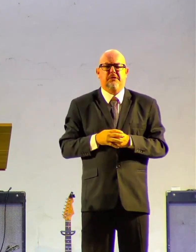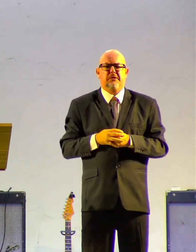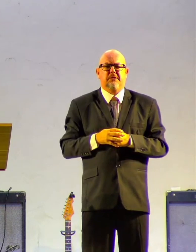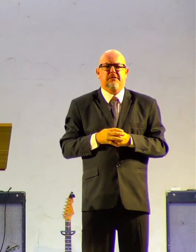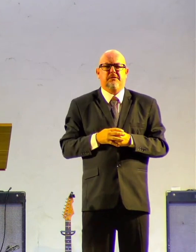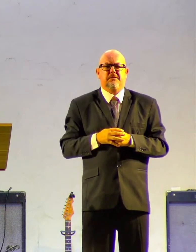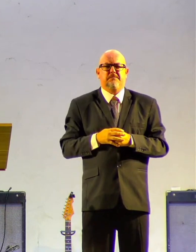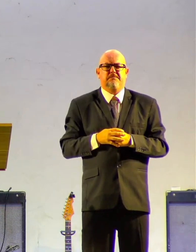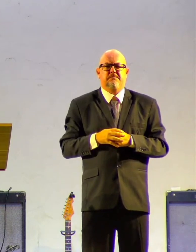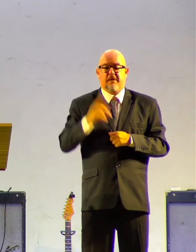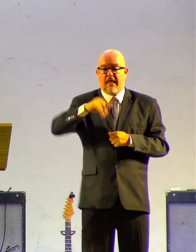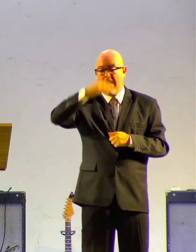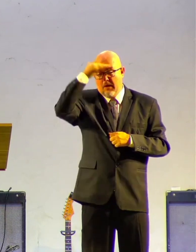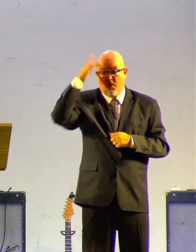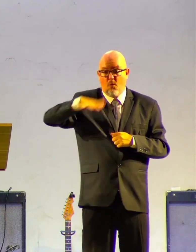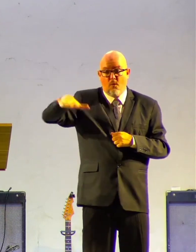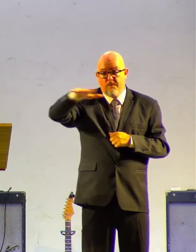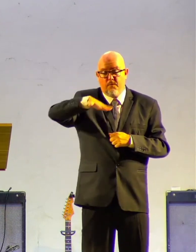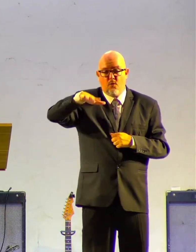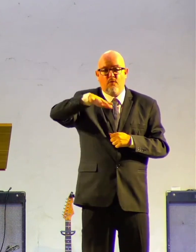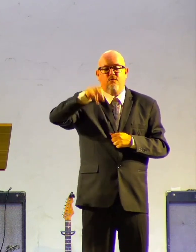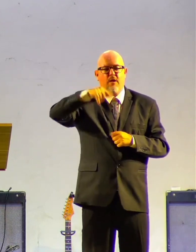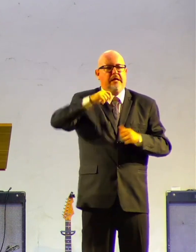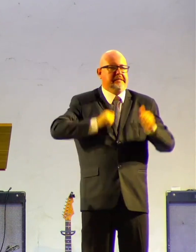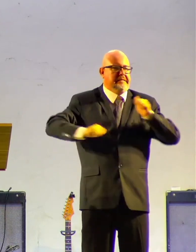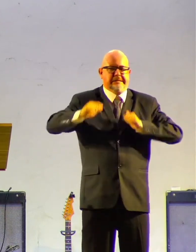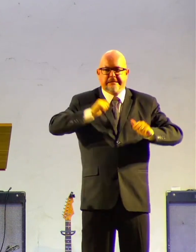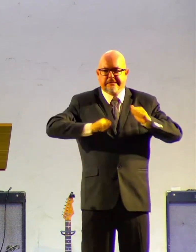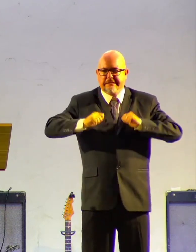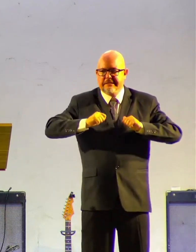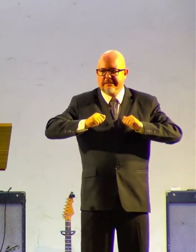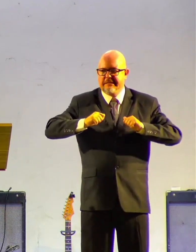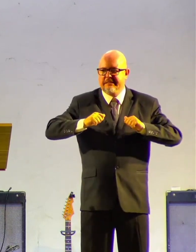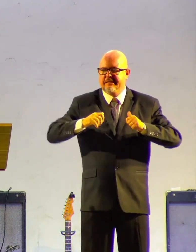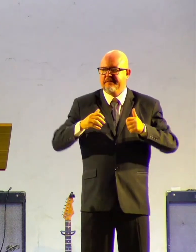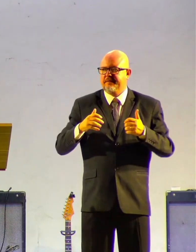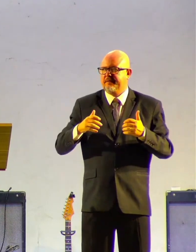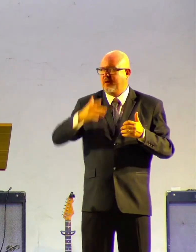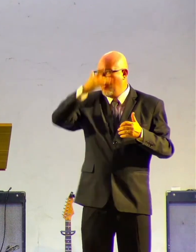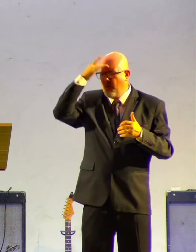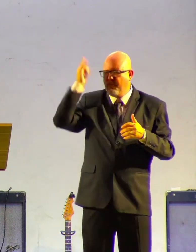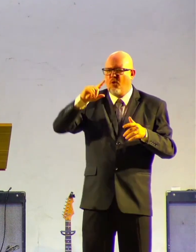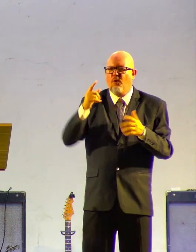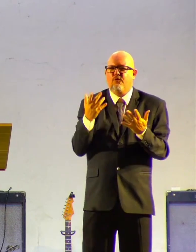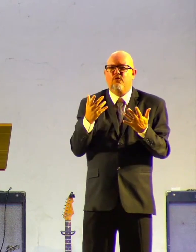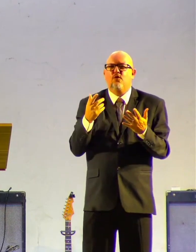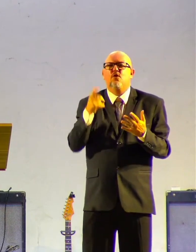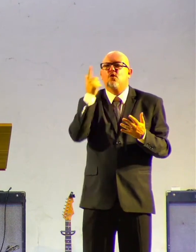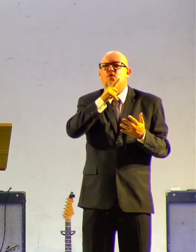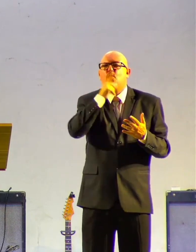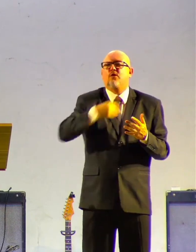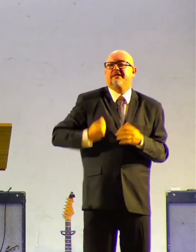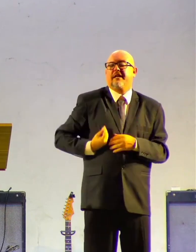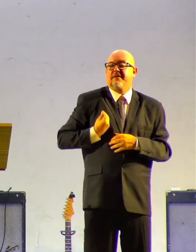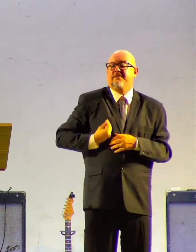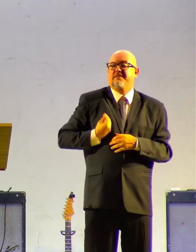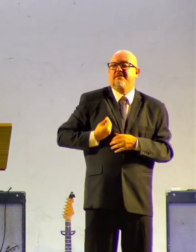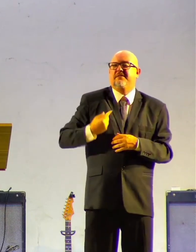Avivamento vem para um povo desesperado, avivamento vem para um povo que não suporta mais viver sem